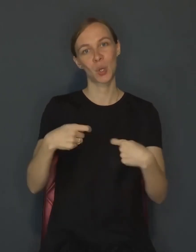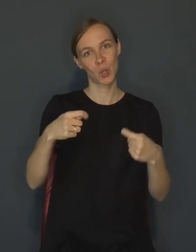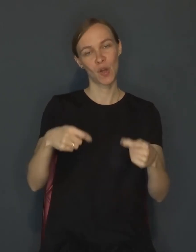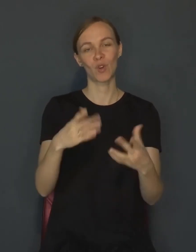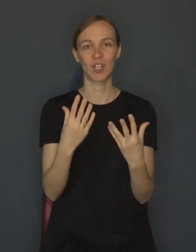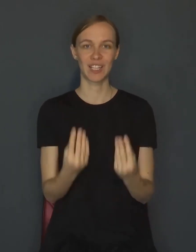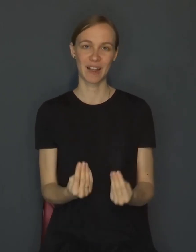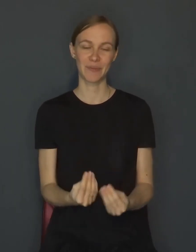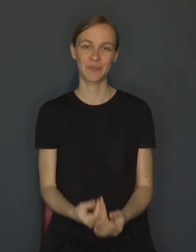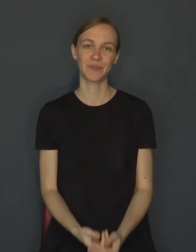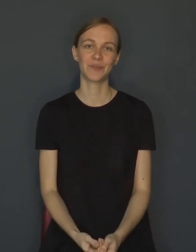У